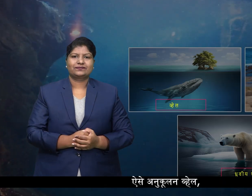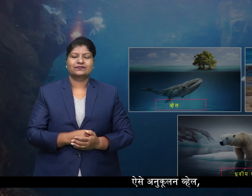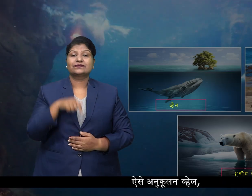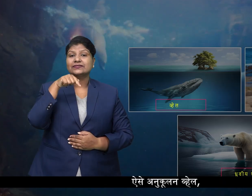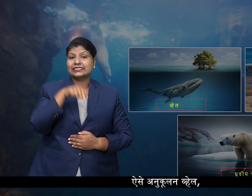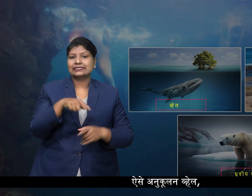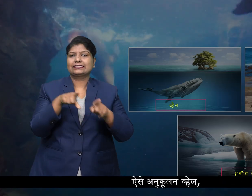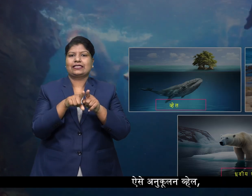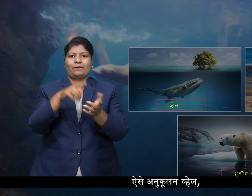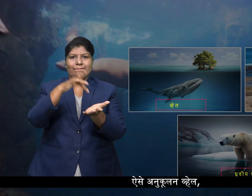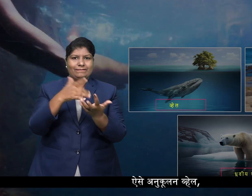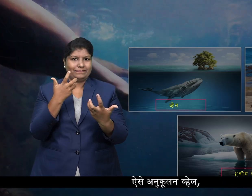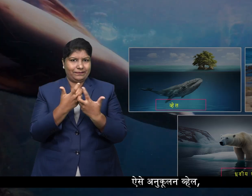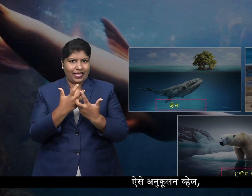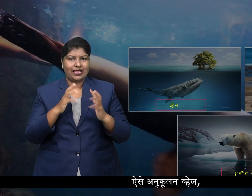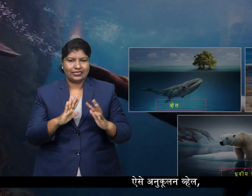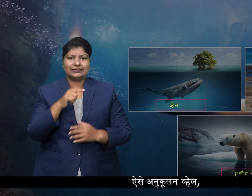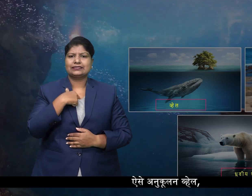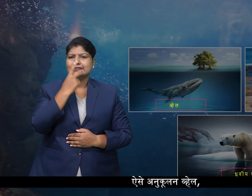ऐसे अनुकूलन हेल,